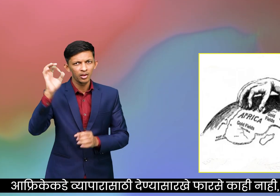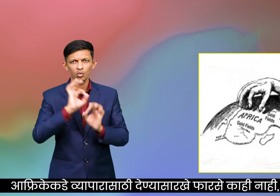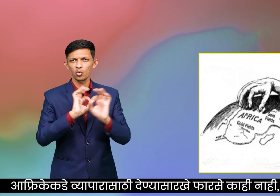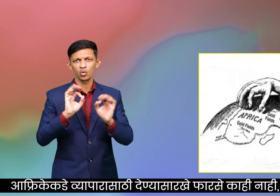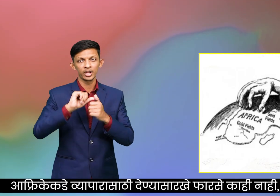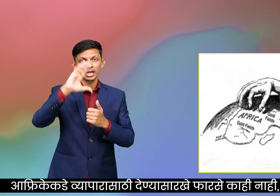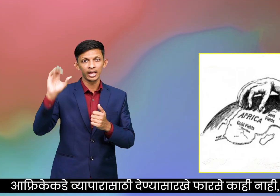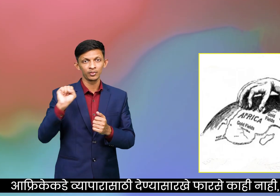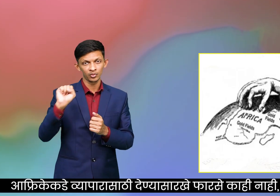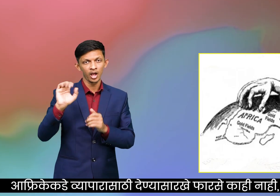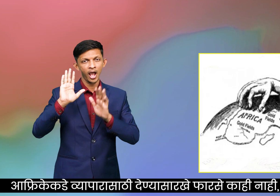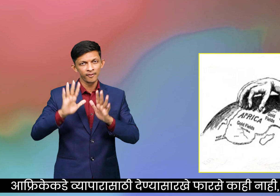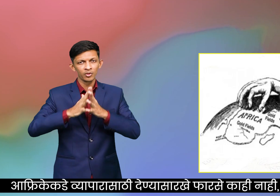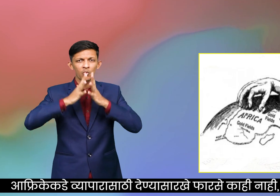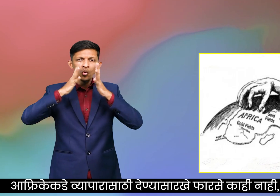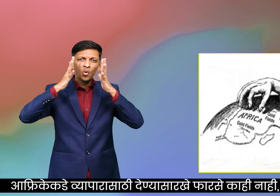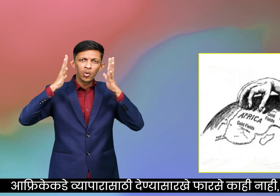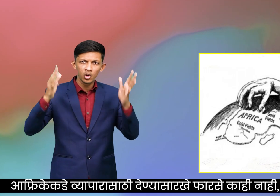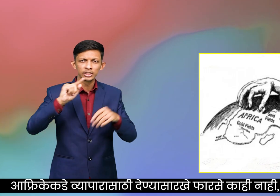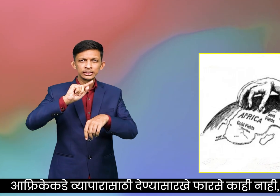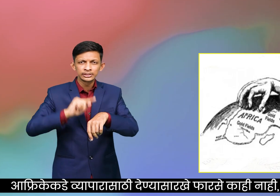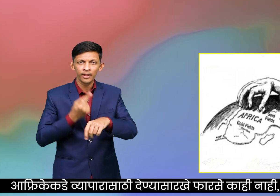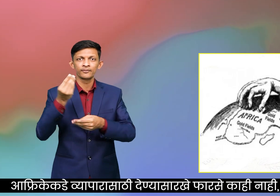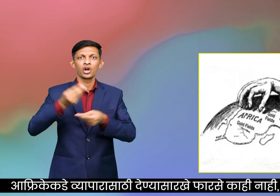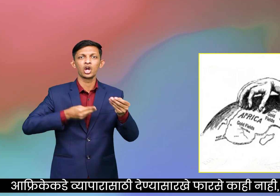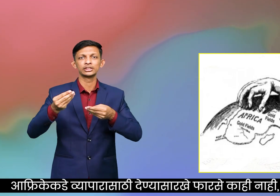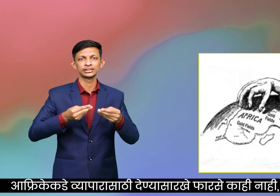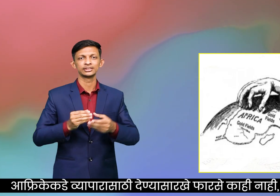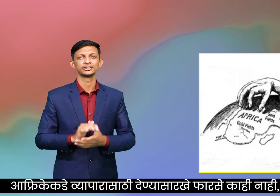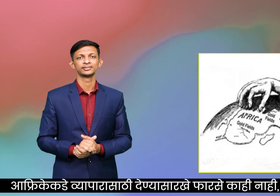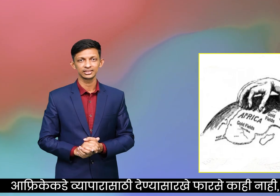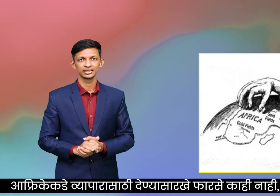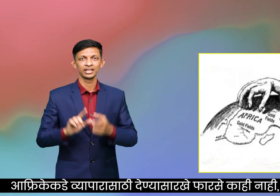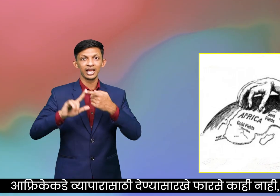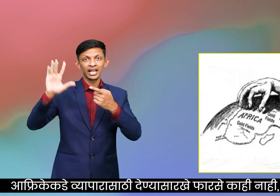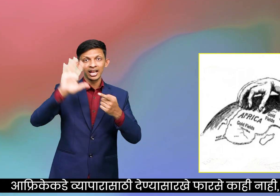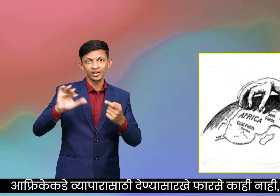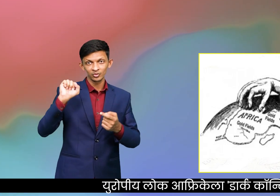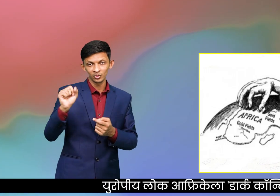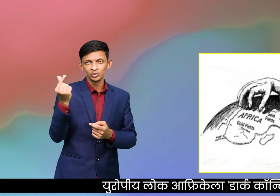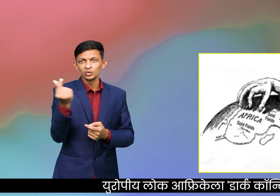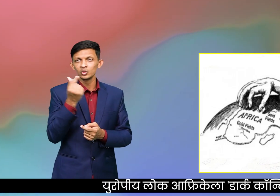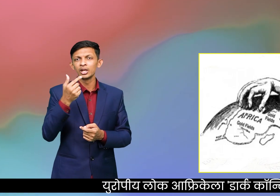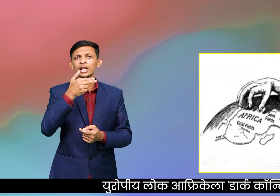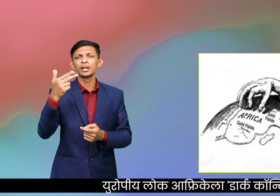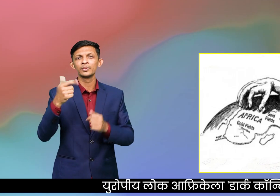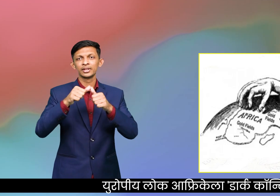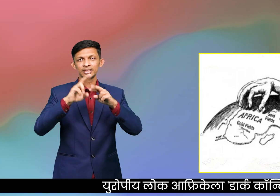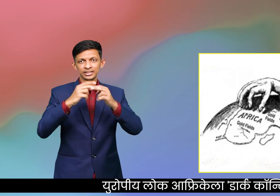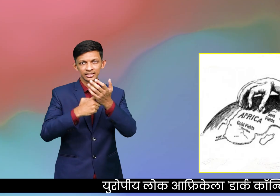आफ्रिकेकडे व्यापारासाठी देण्यासारखे फारसे काही नाही, असे त्यांना वाटत नव्हते. युरोपीय लोक आफ्रिकेला